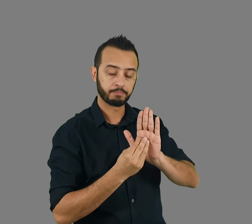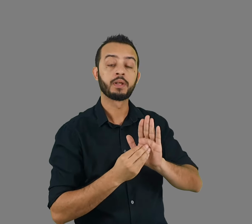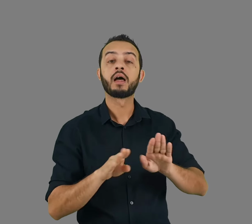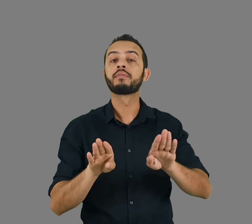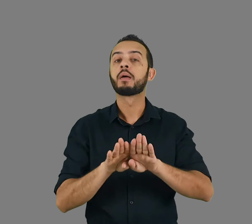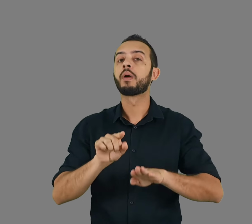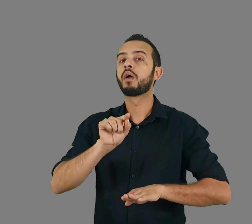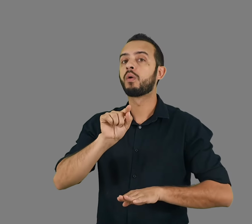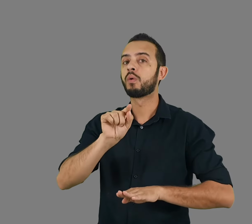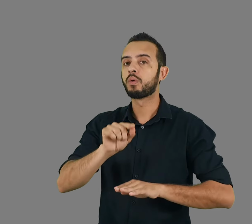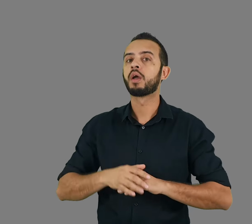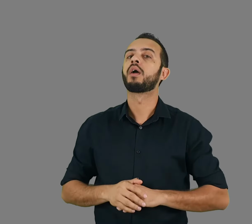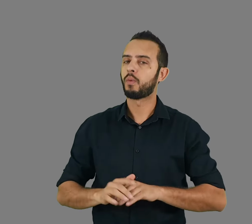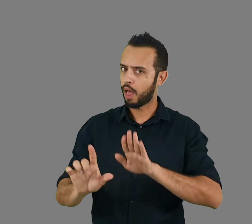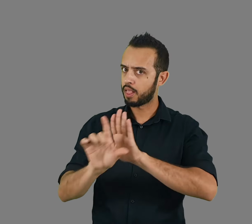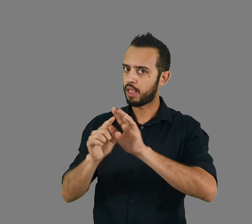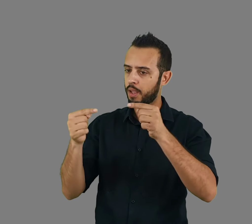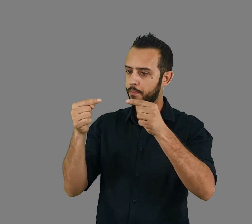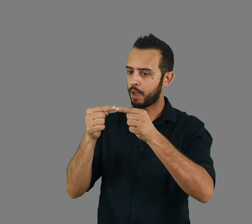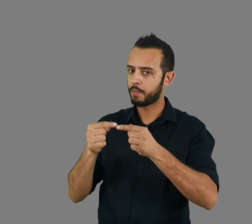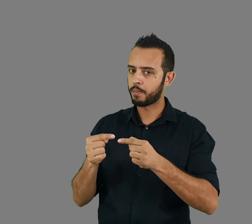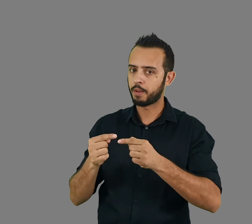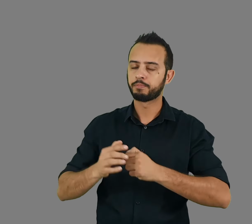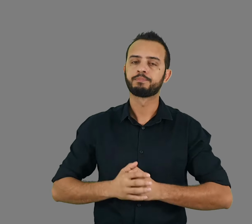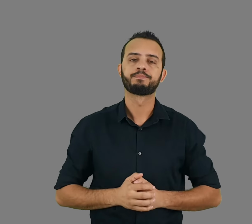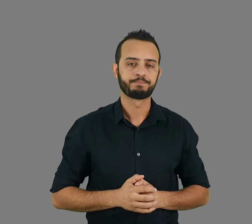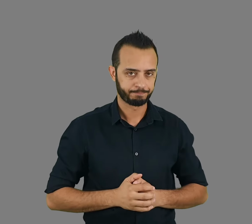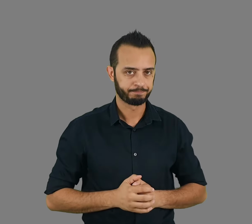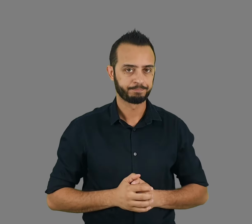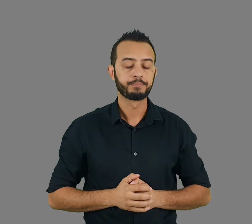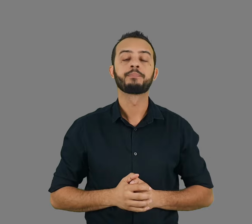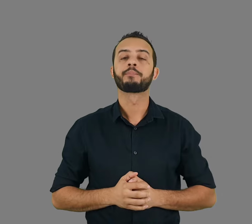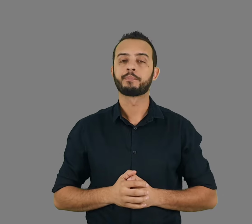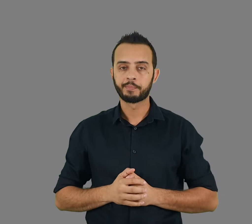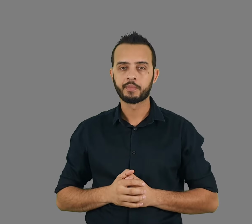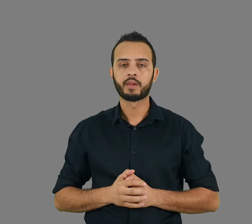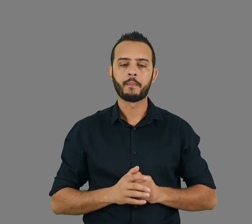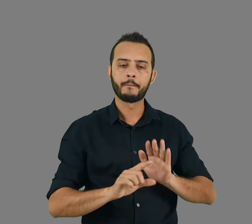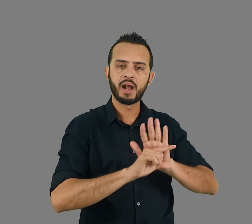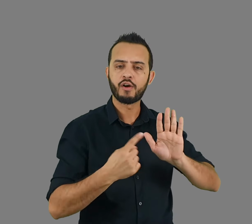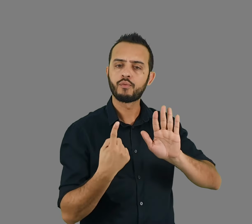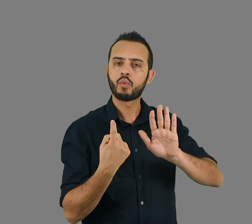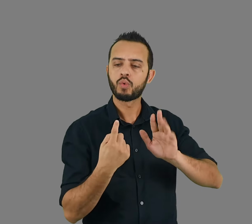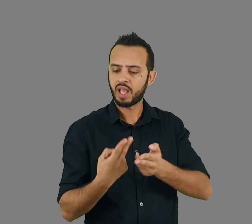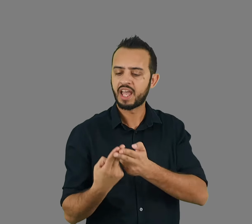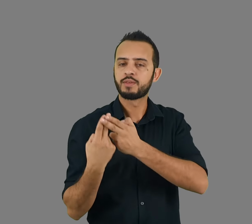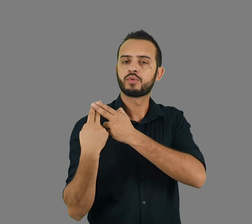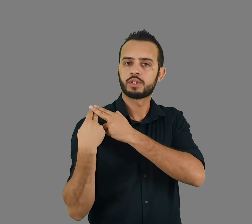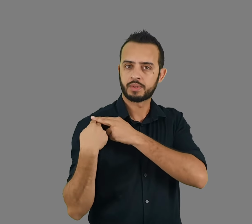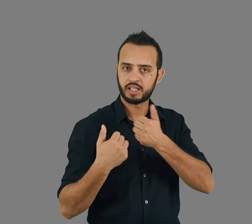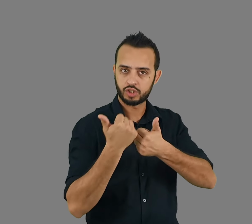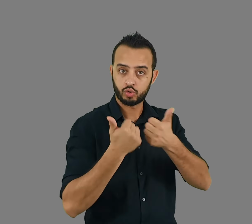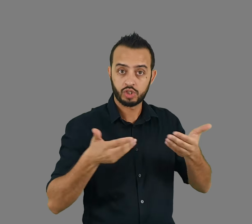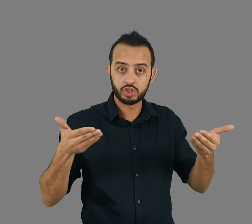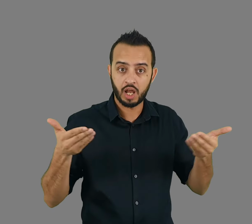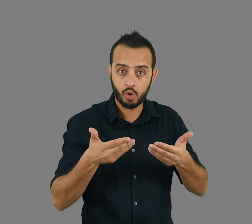as disposições legais. Parágrafo único. As responsabilidades da atual diretoria cessam apenas depois